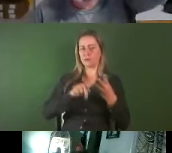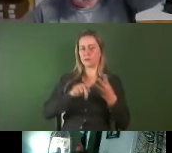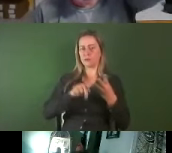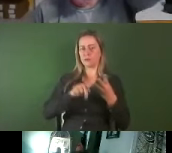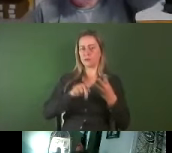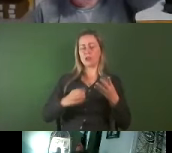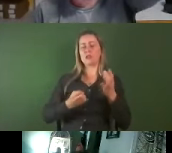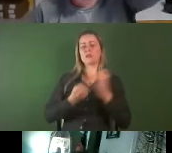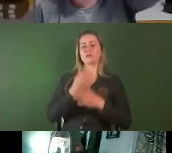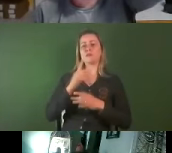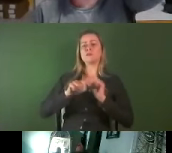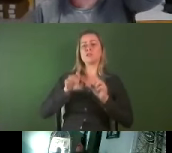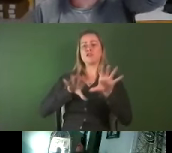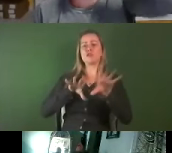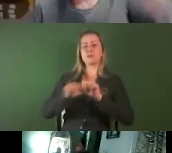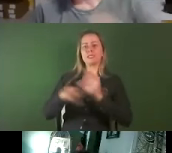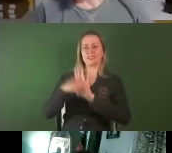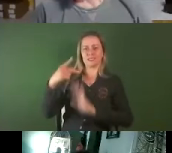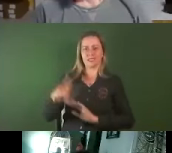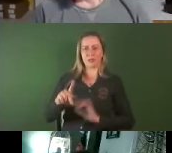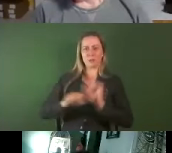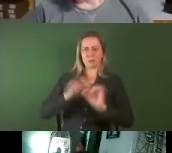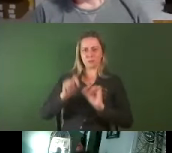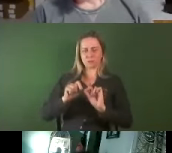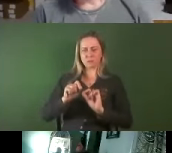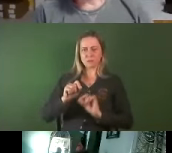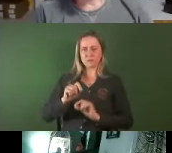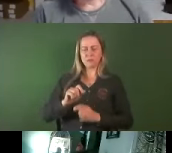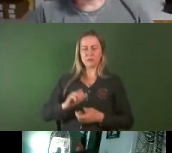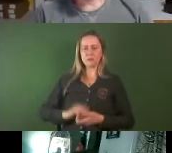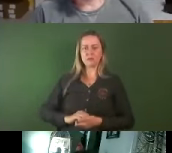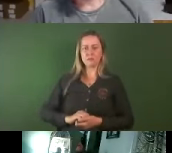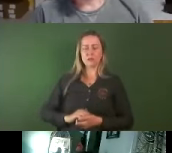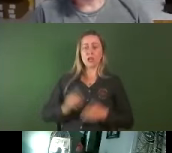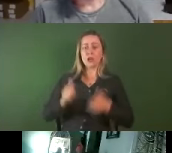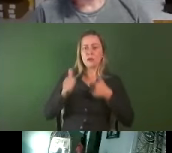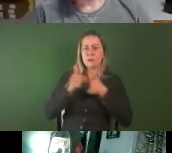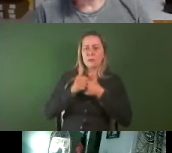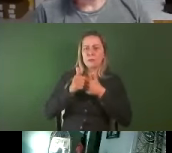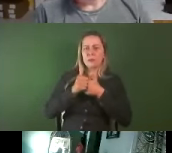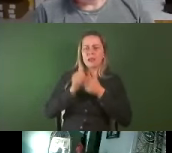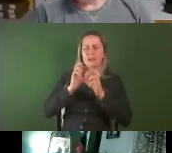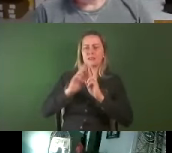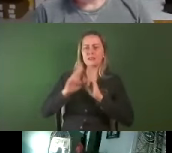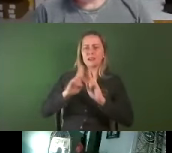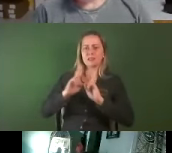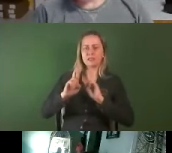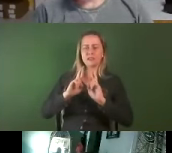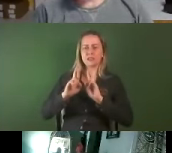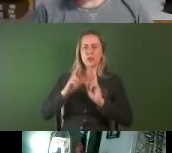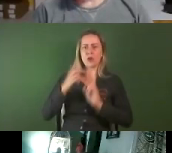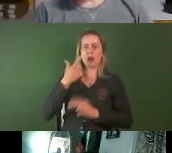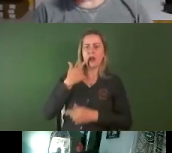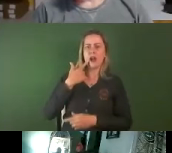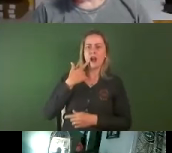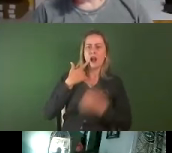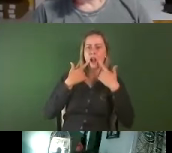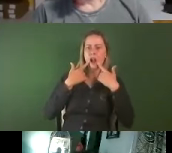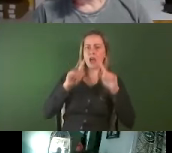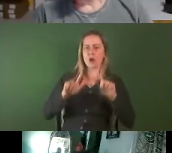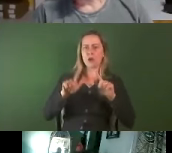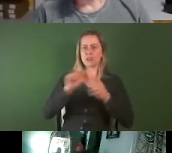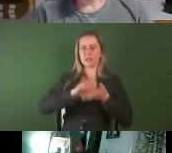dela já anuncia essa proximidade, essa relação da linguagem escrita com a